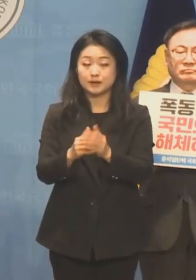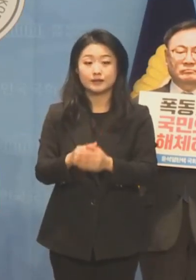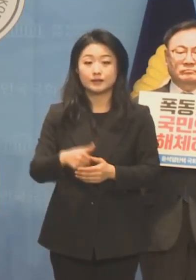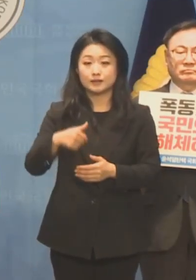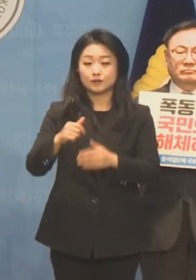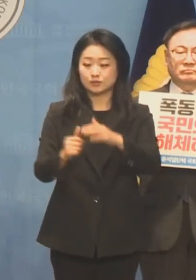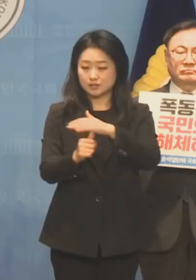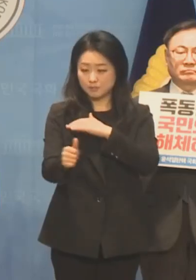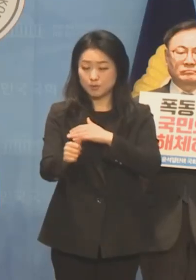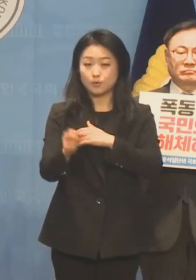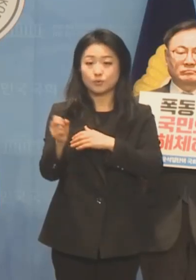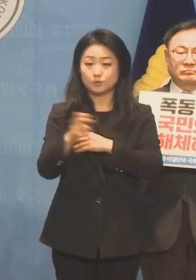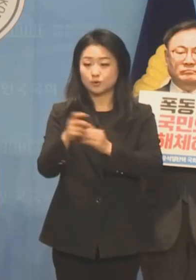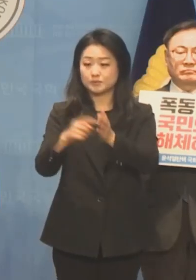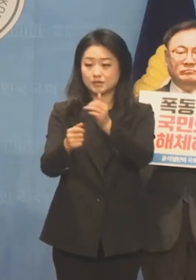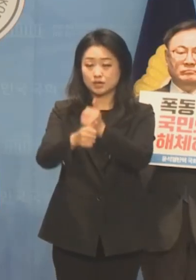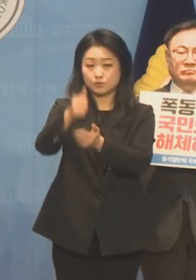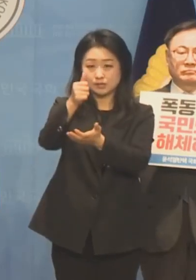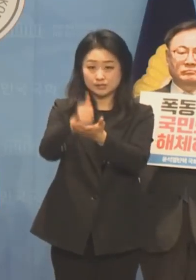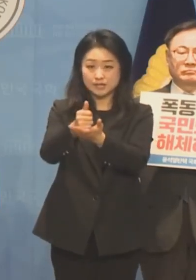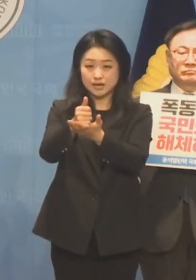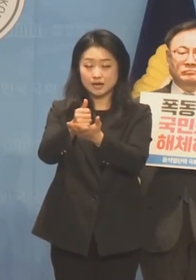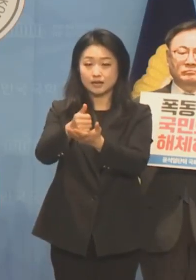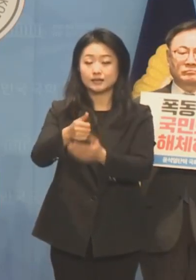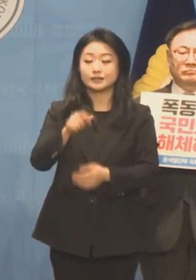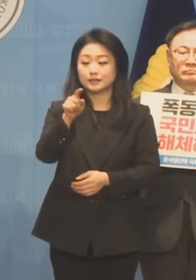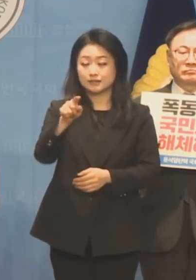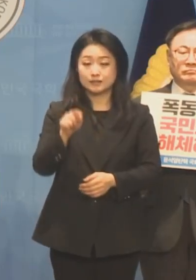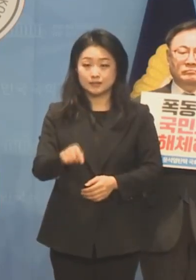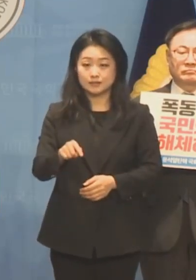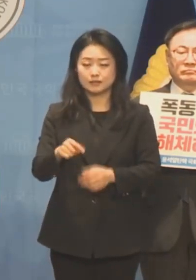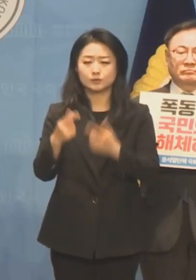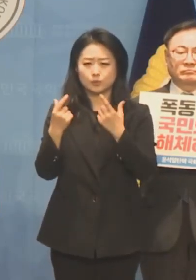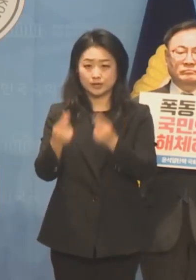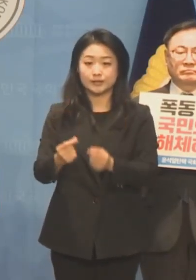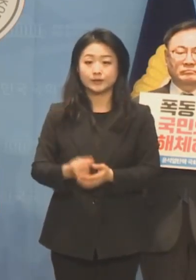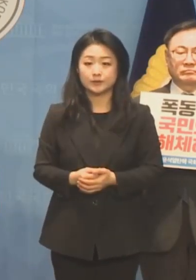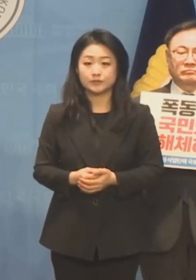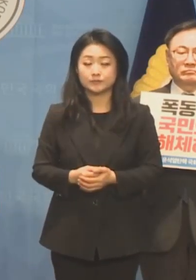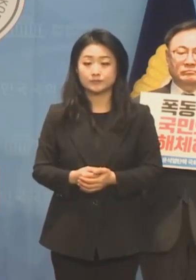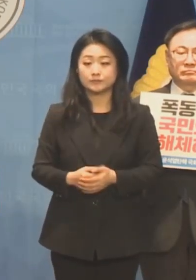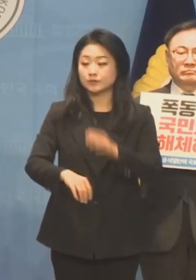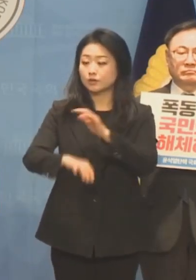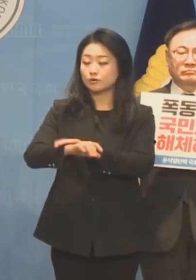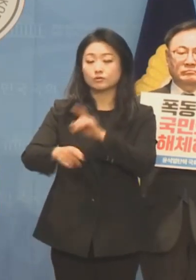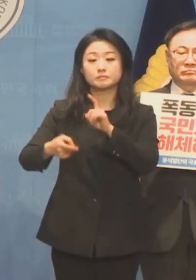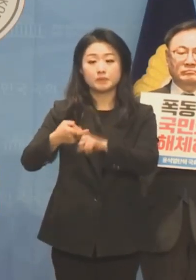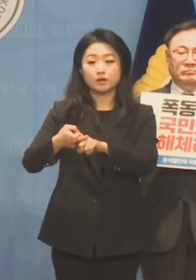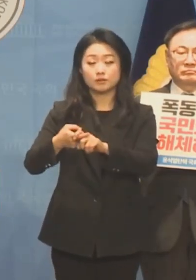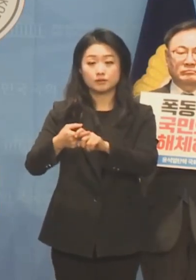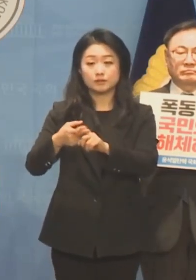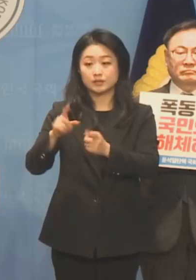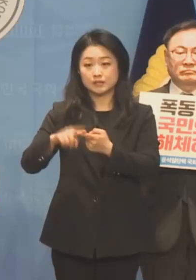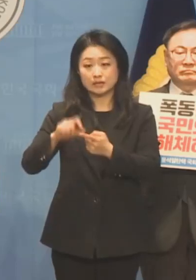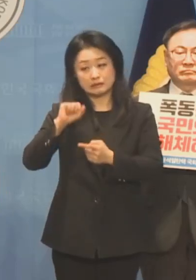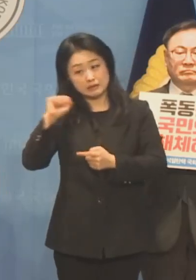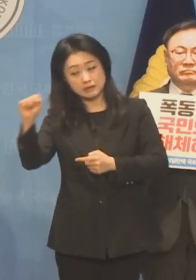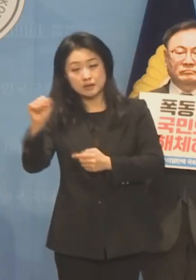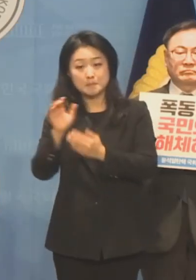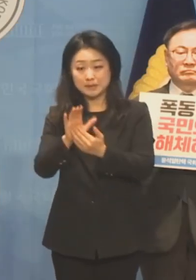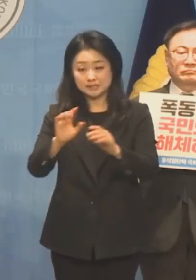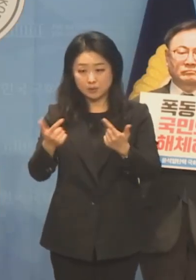권성동과 권영세, 이른바 쌍권 지도부도 마찬가지입니다. 당의 우경화를 막기보다는